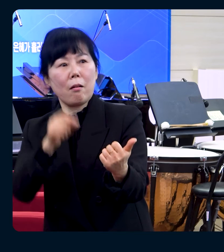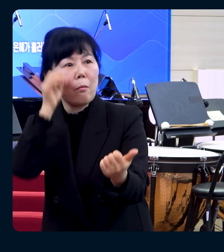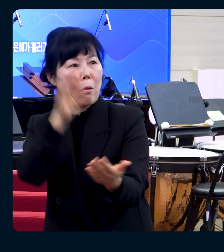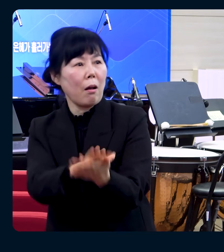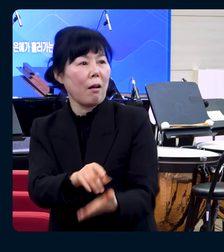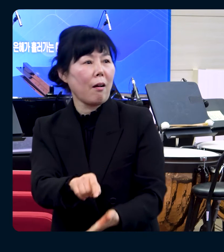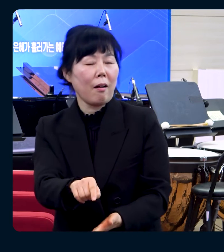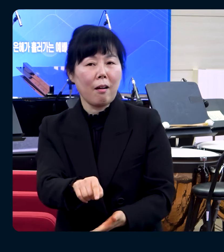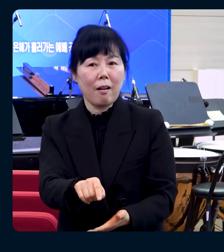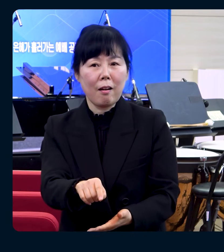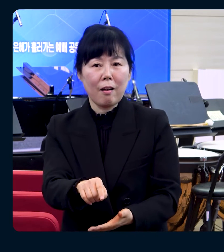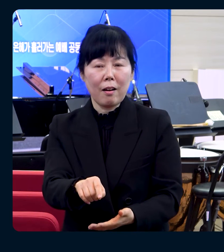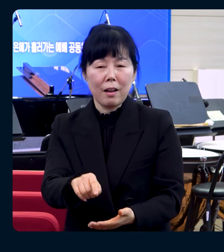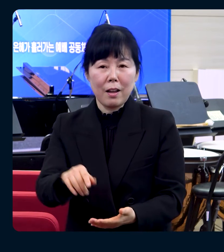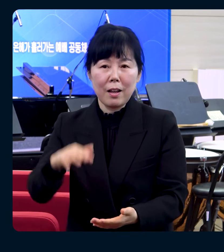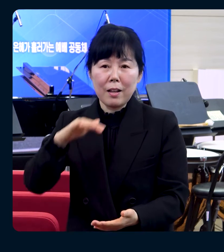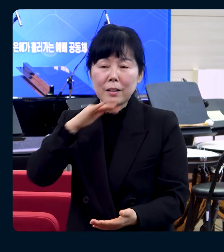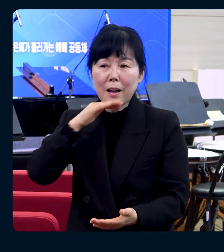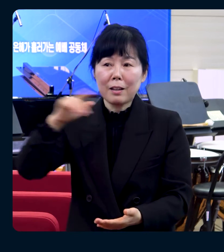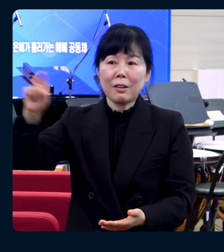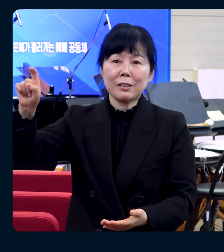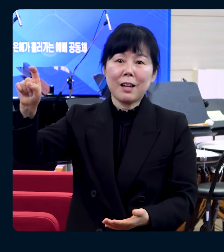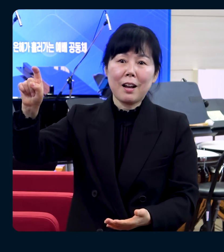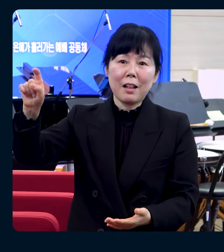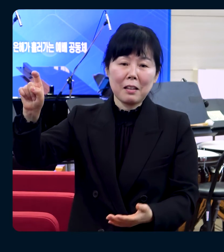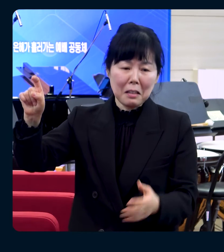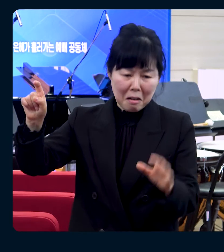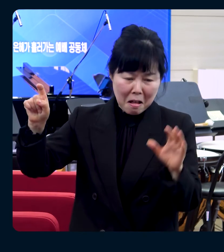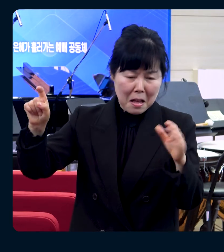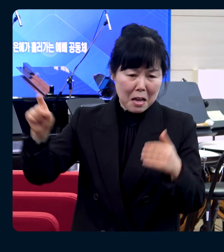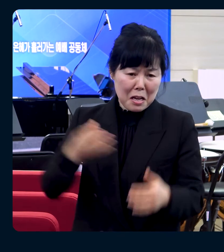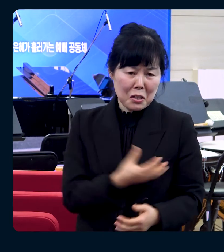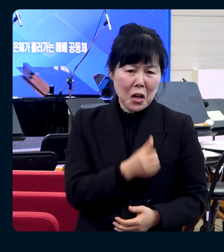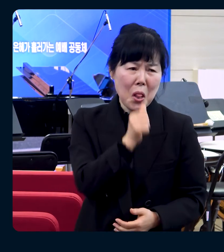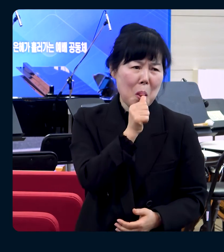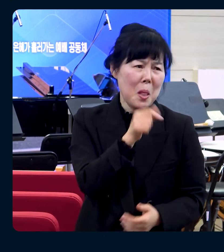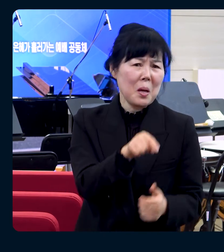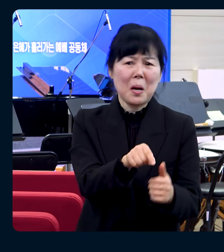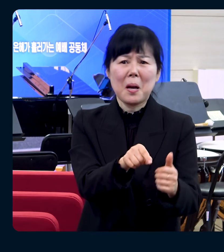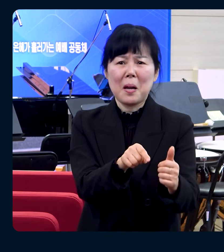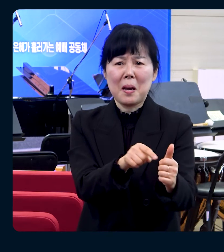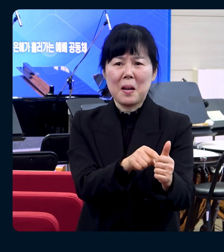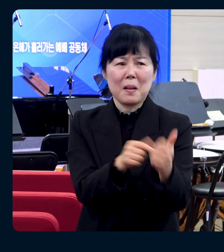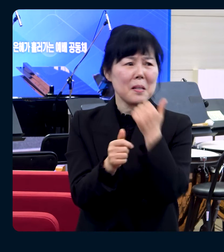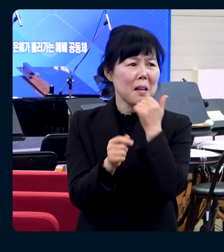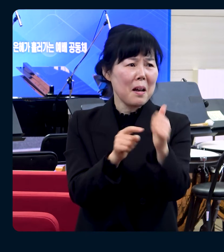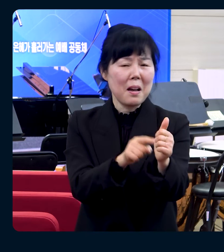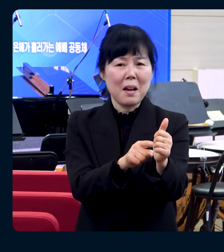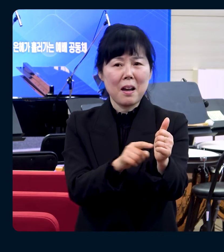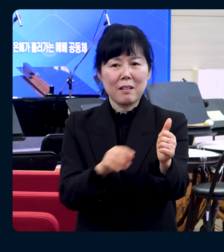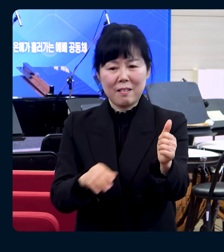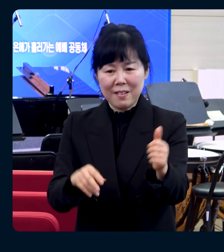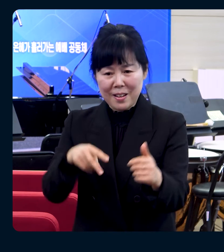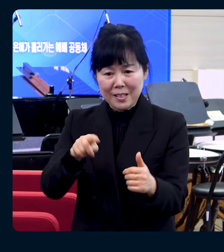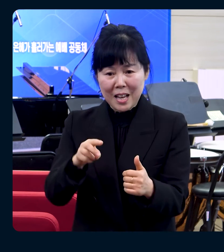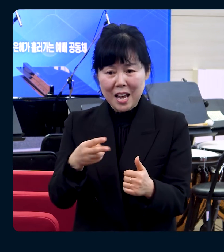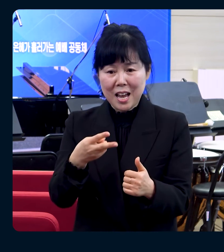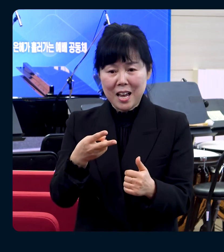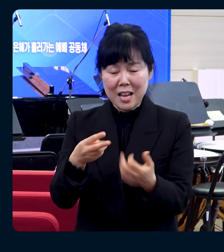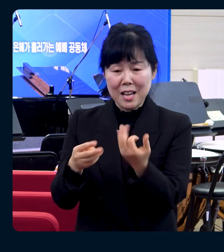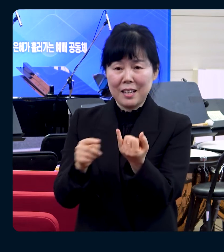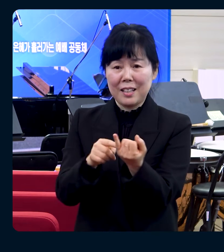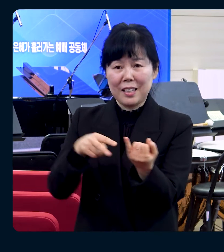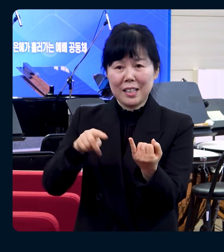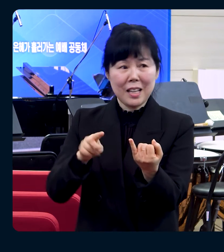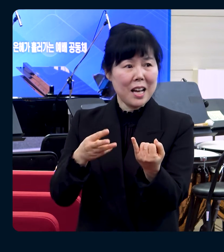수밖에 없죠. 걔는 10살이 넘은 큰 아이고 얘는 이제 어린 아이니까 당연히 그렇게 하겠죠. 그런데 그걸 보는 순간